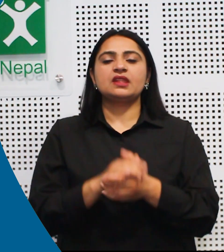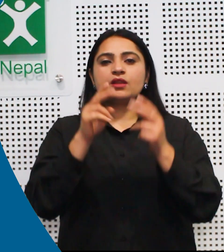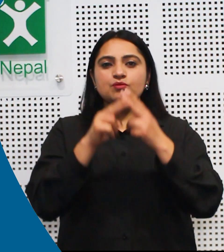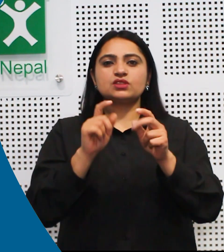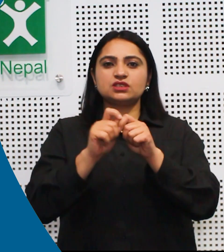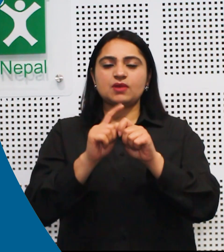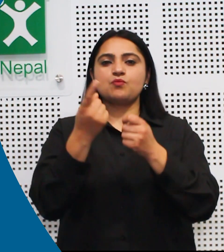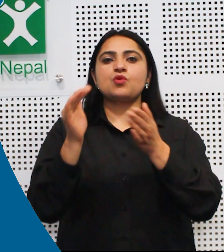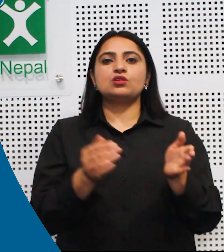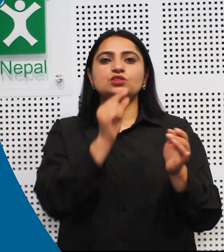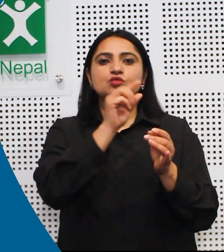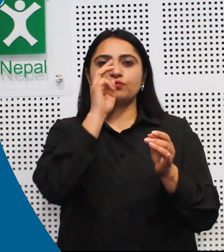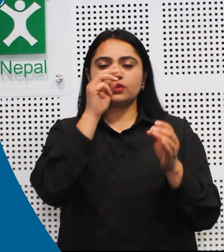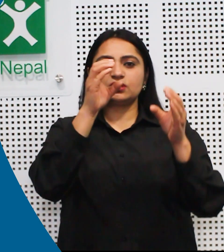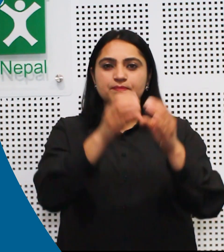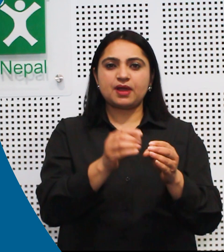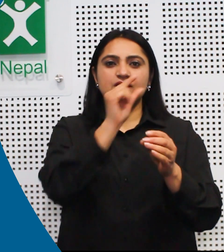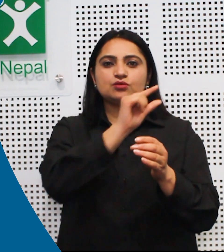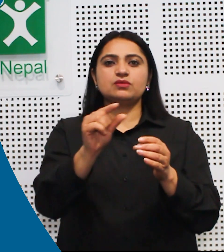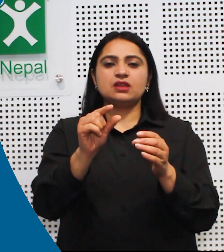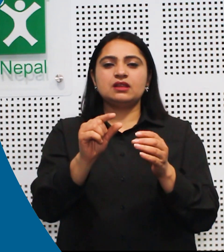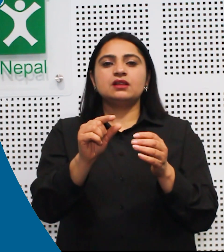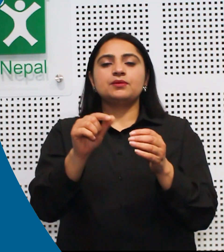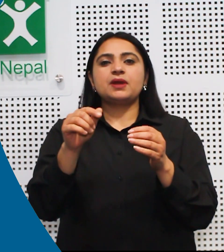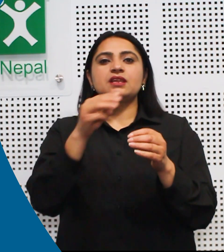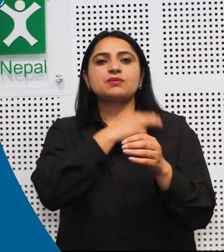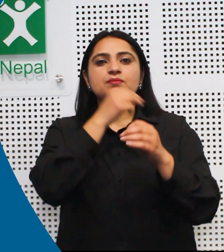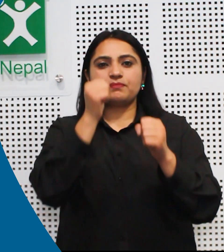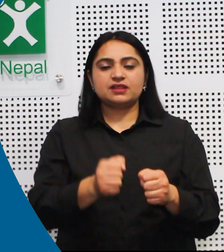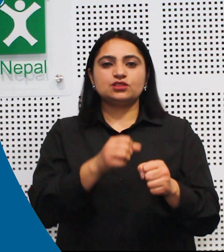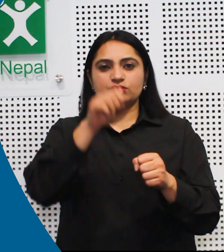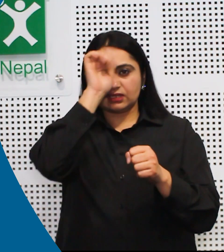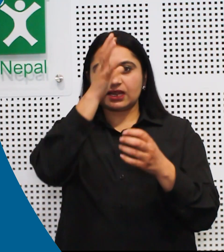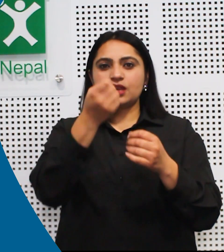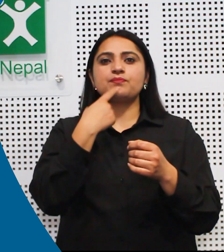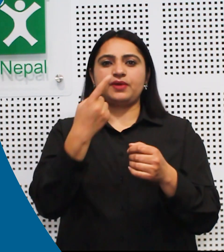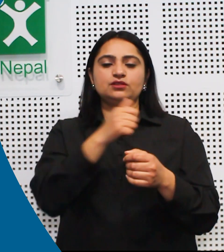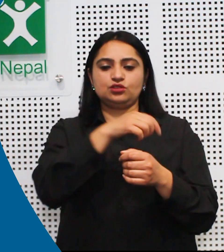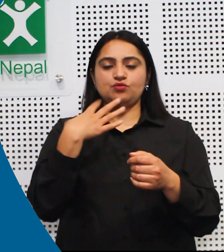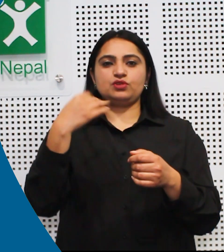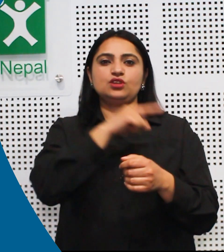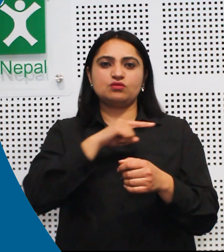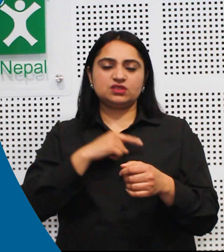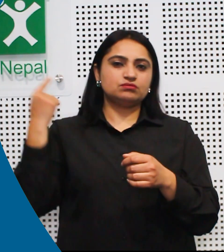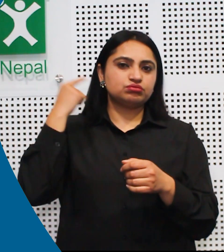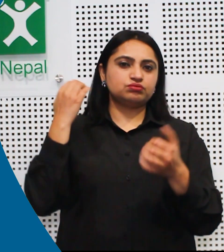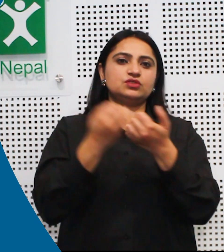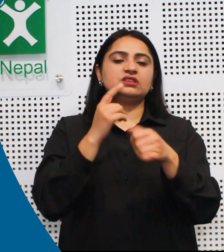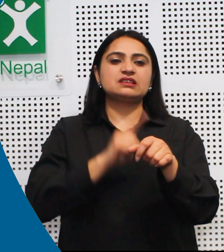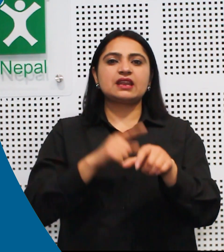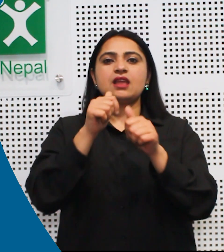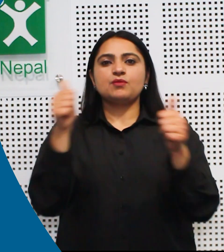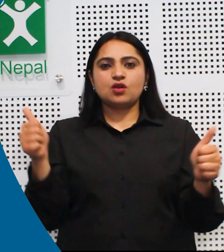पहिलो चरणको बारेमा पालिकावासी पनि जानकार हुने हो भने जनप्रतिनिधि र कर्मचारीलाई पनि झकझक्याउन तोकिएको